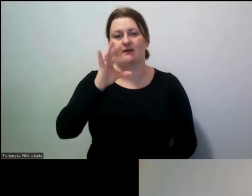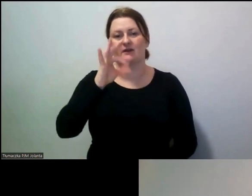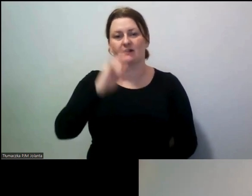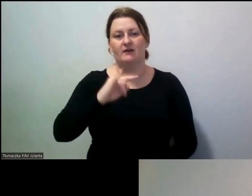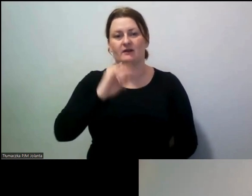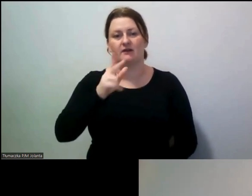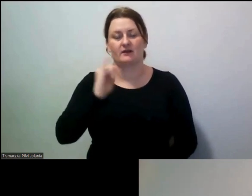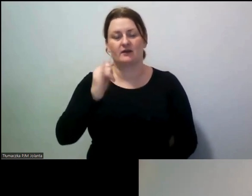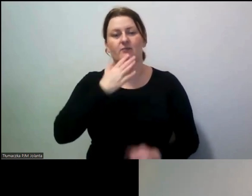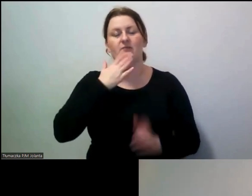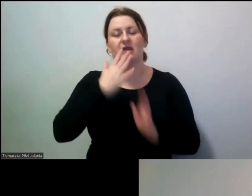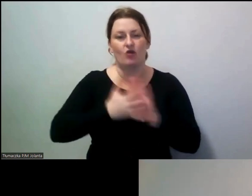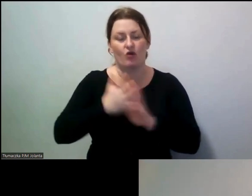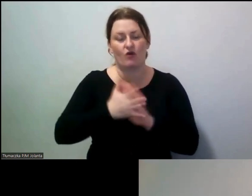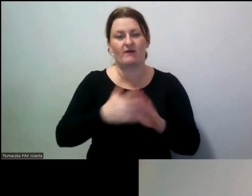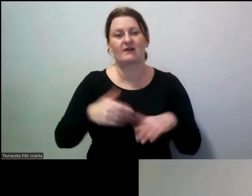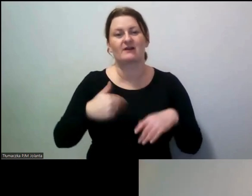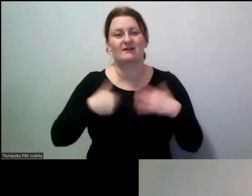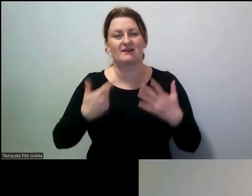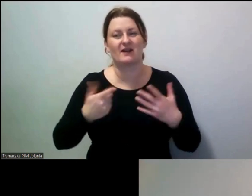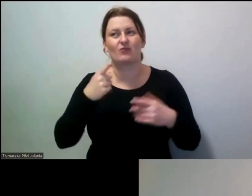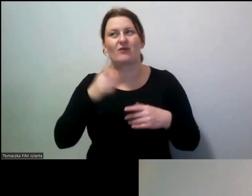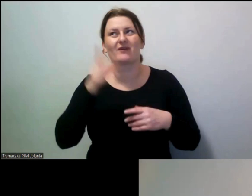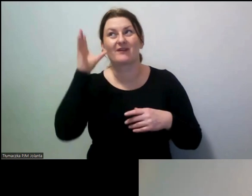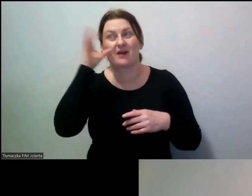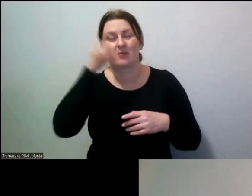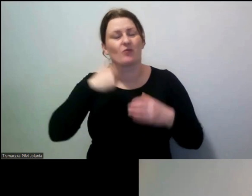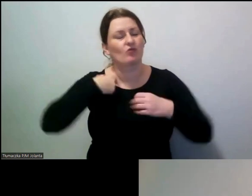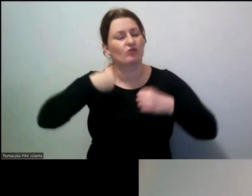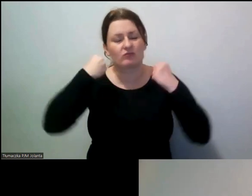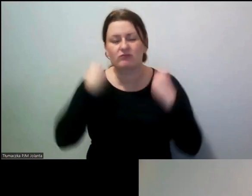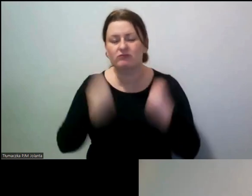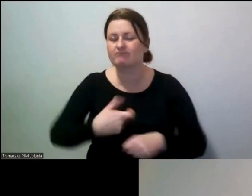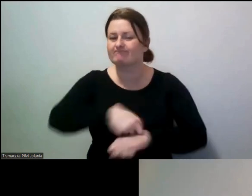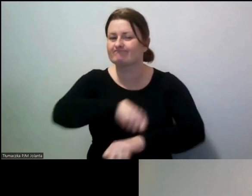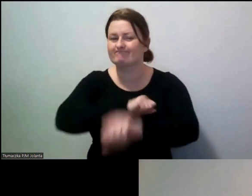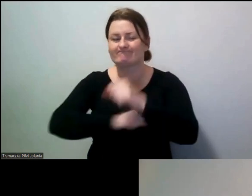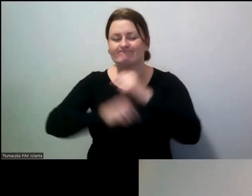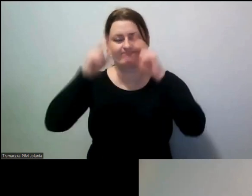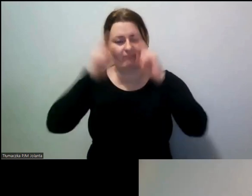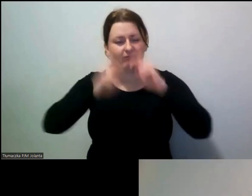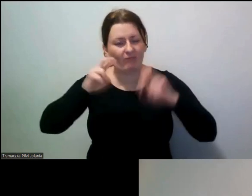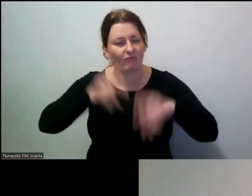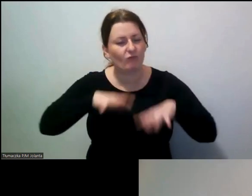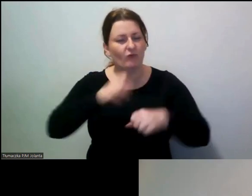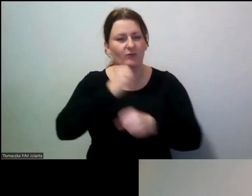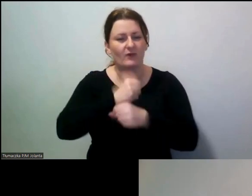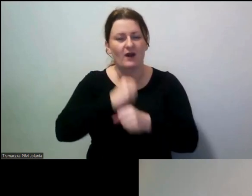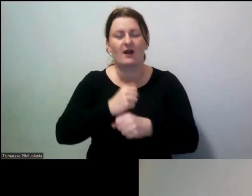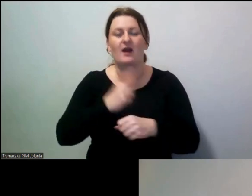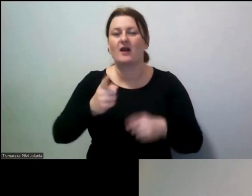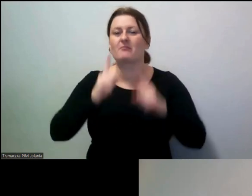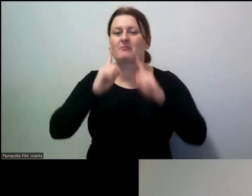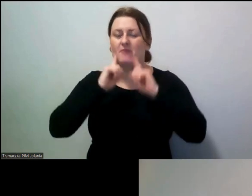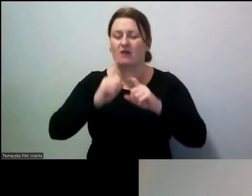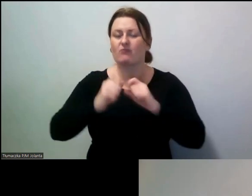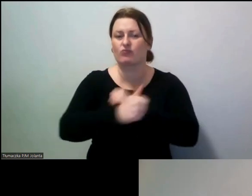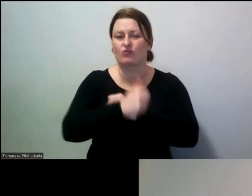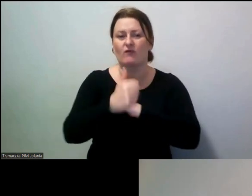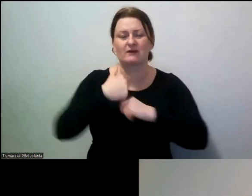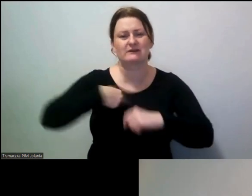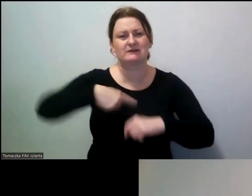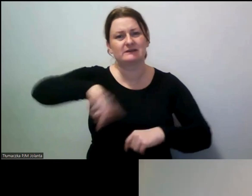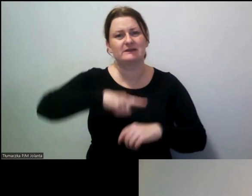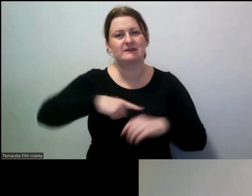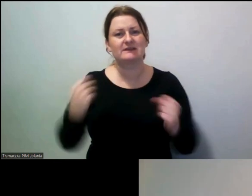chciałybyśmy o nim zapomnieć, bo był bardzo, bardzo trudny i żmudny, natomiast faktycznie sprawiał, że starałyśmy